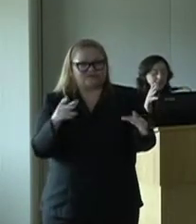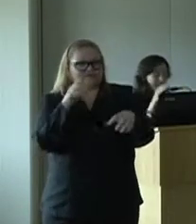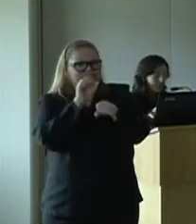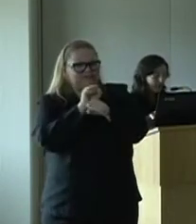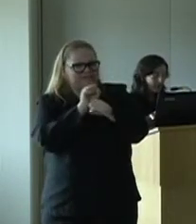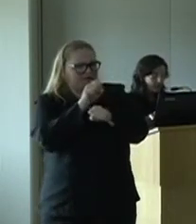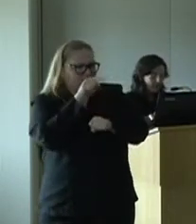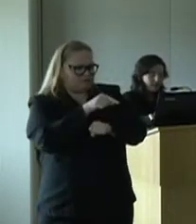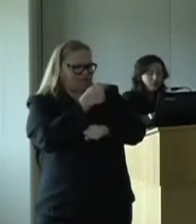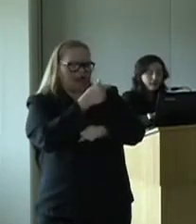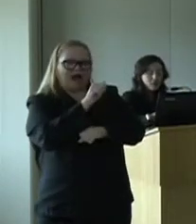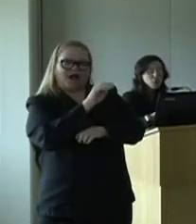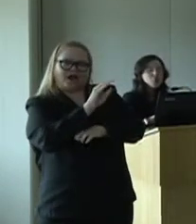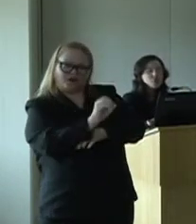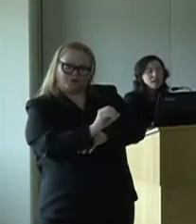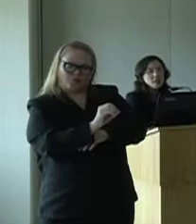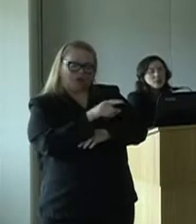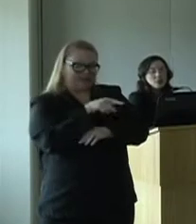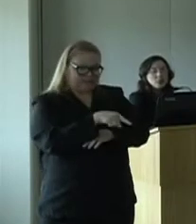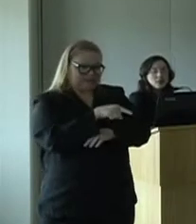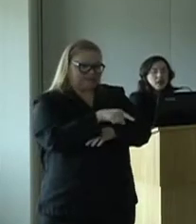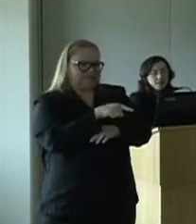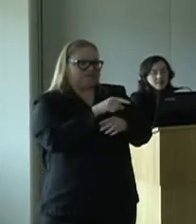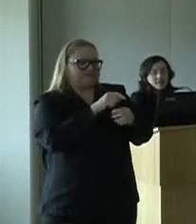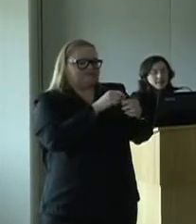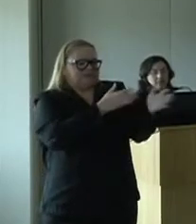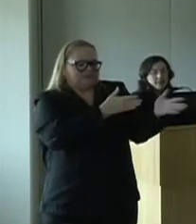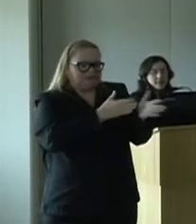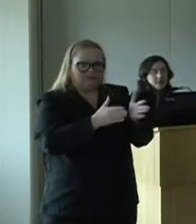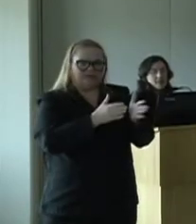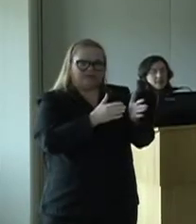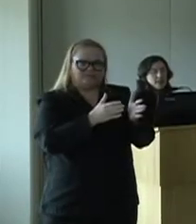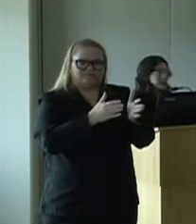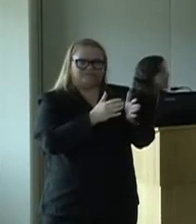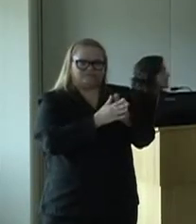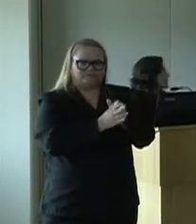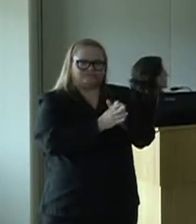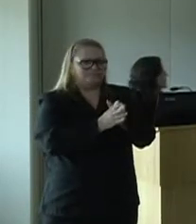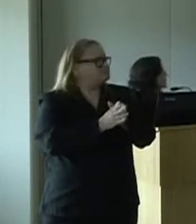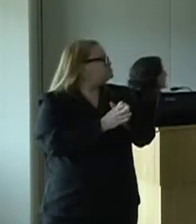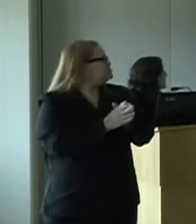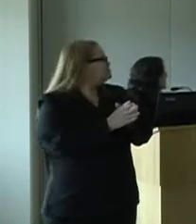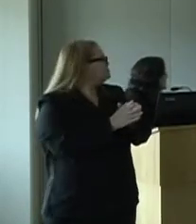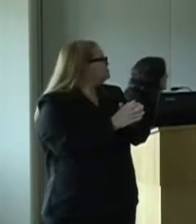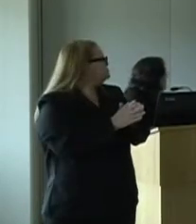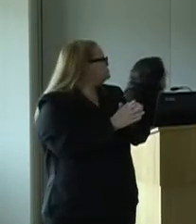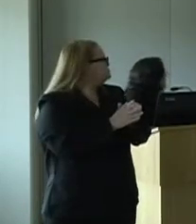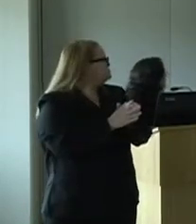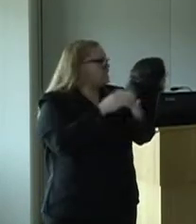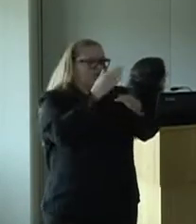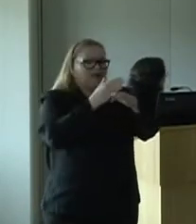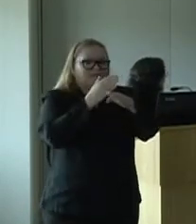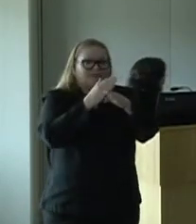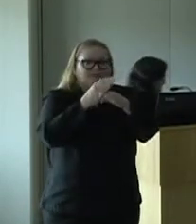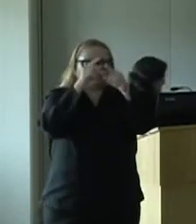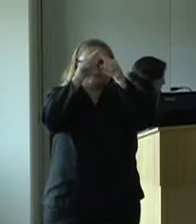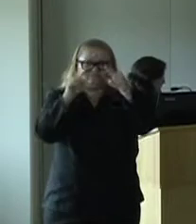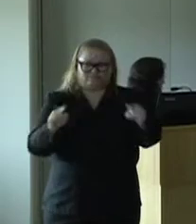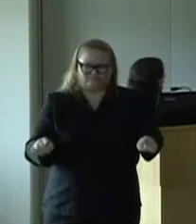trabajar el caso de Gabriel y le construyeron un caballete eléctrico o electrónico,